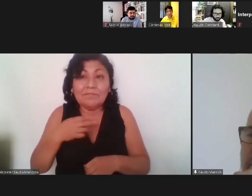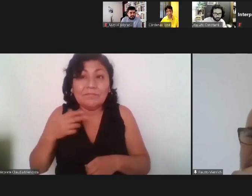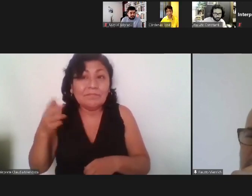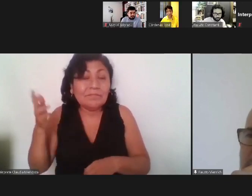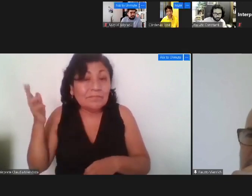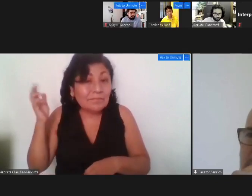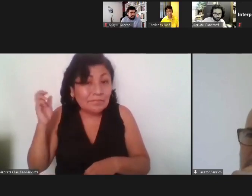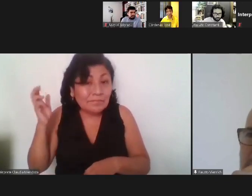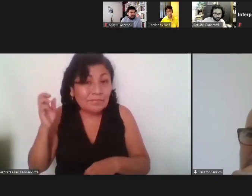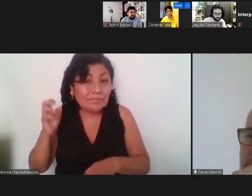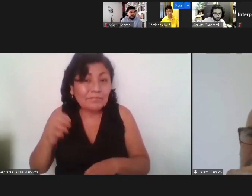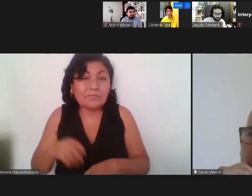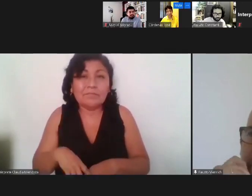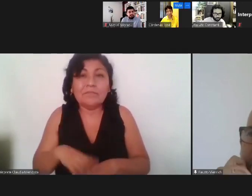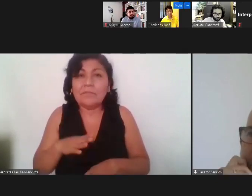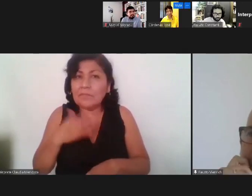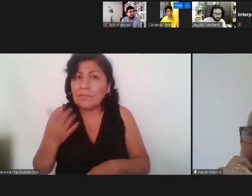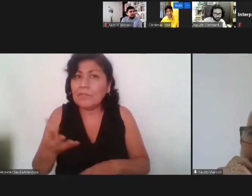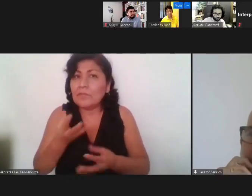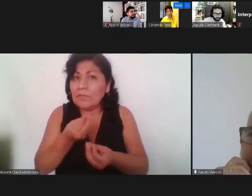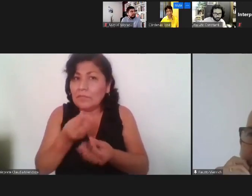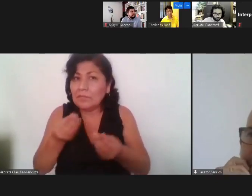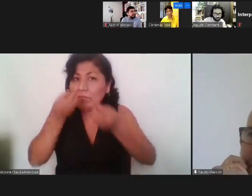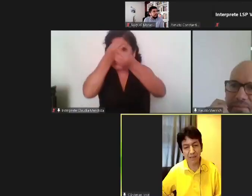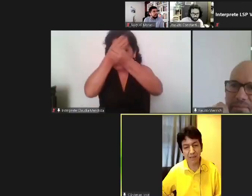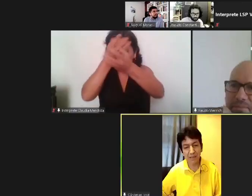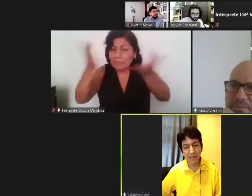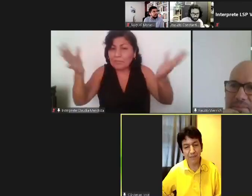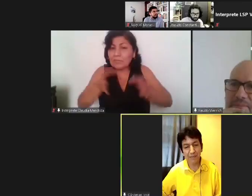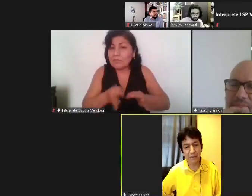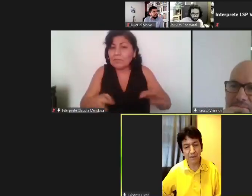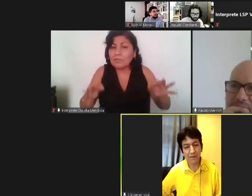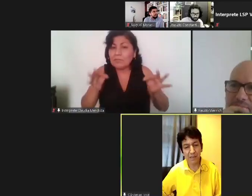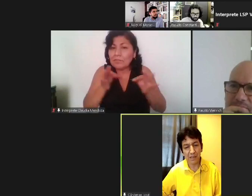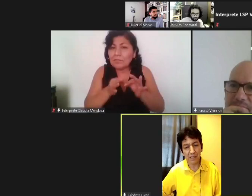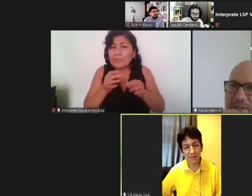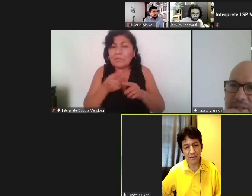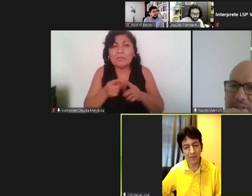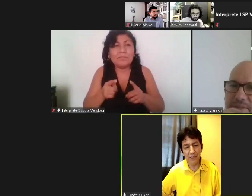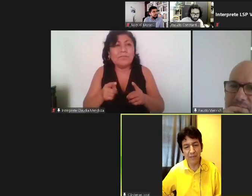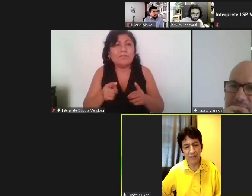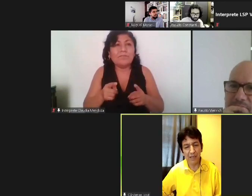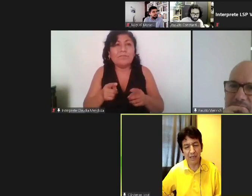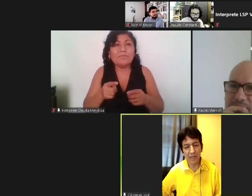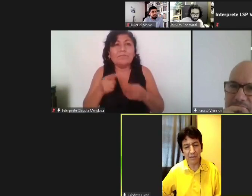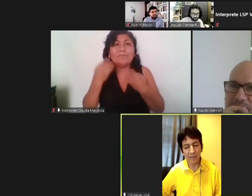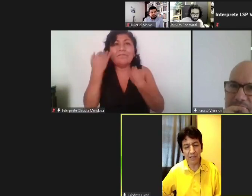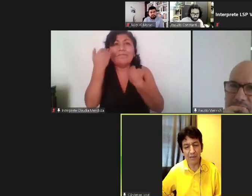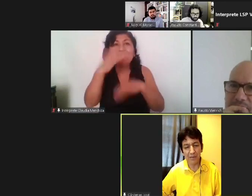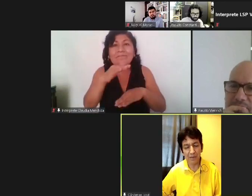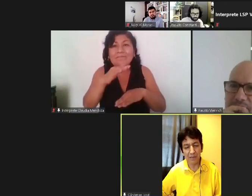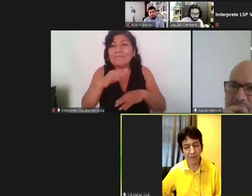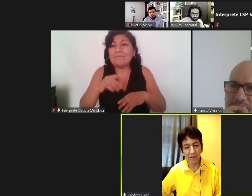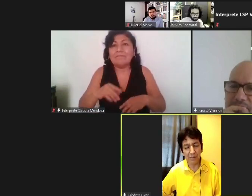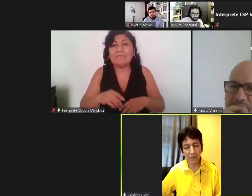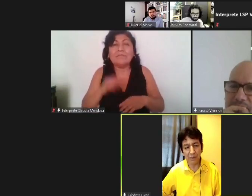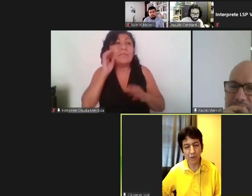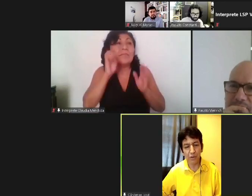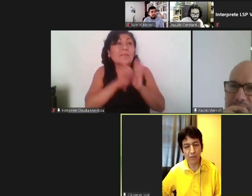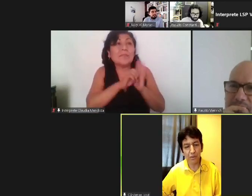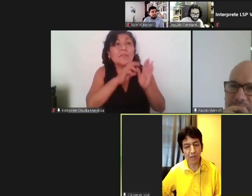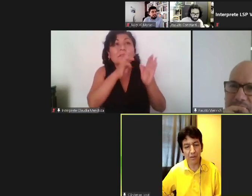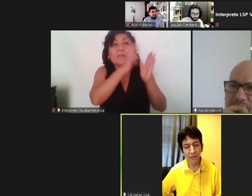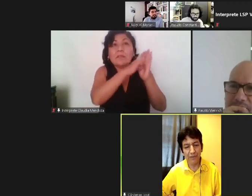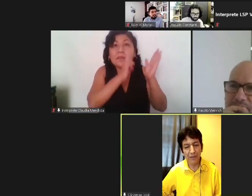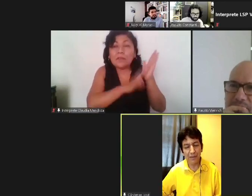información muy, muy, pero muy importante para las personas, no era accesible. Entonces, en el caso de la normativa, de por ejemplo, el protocolo